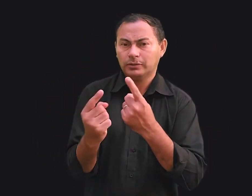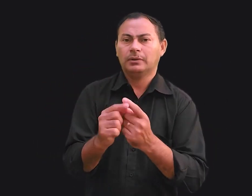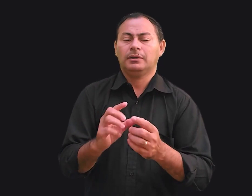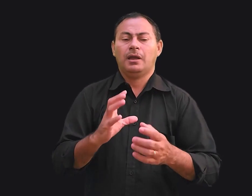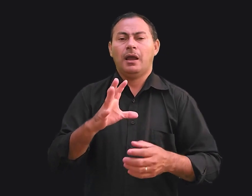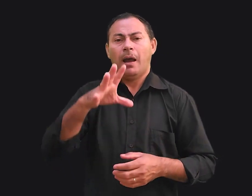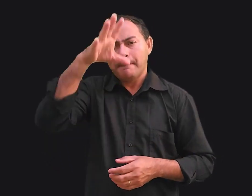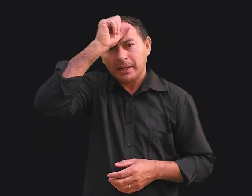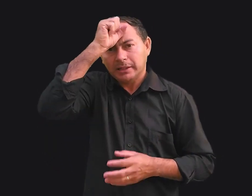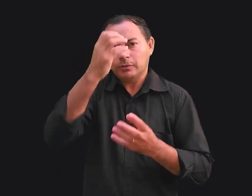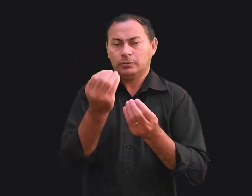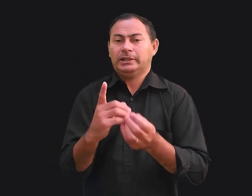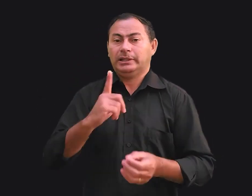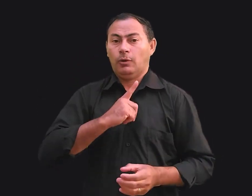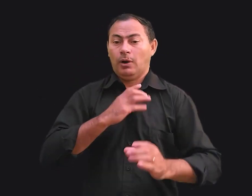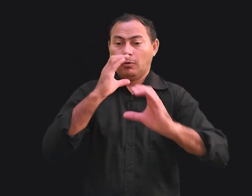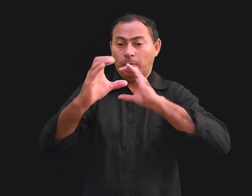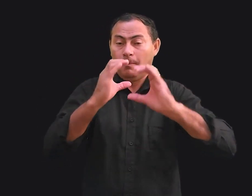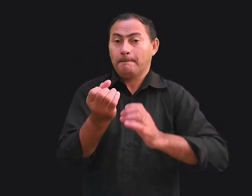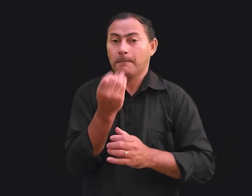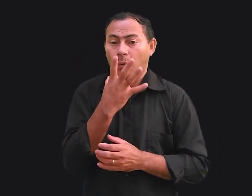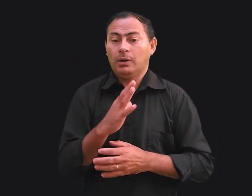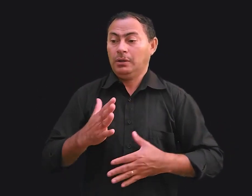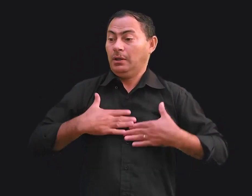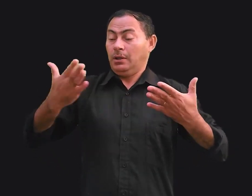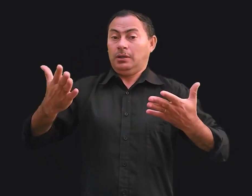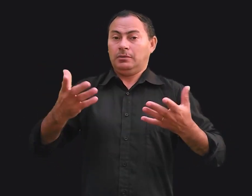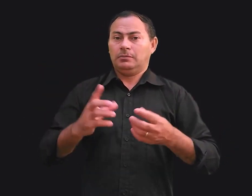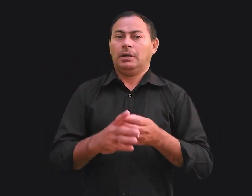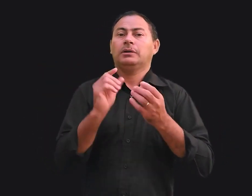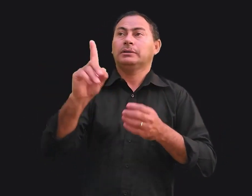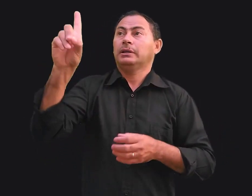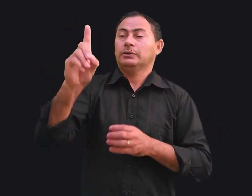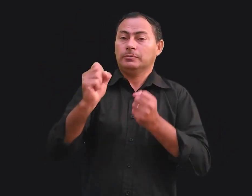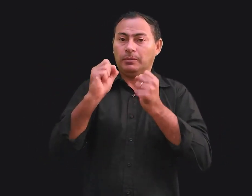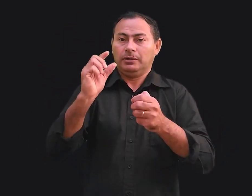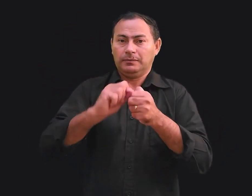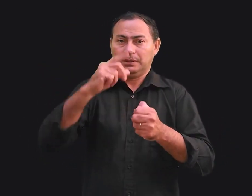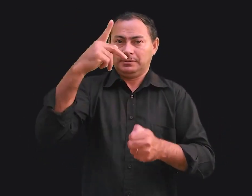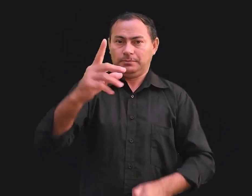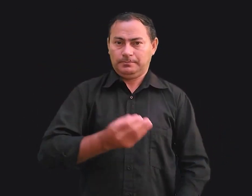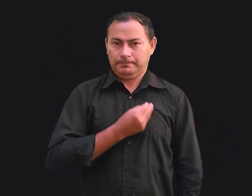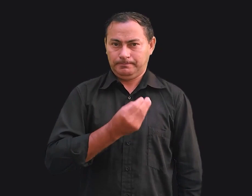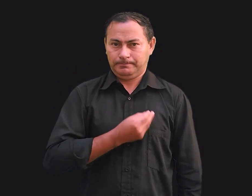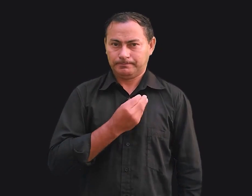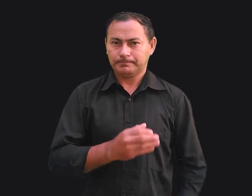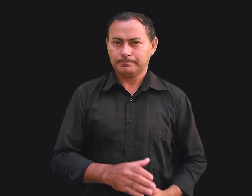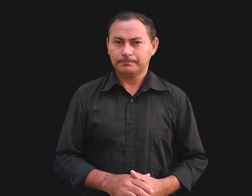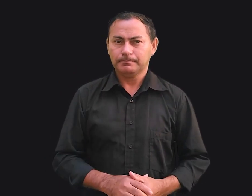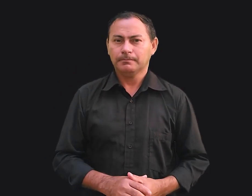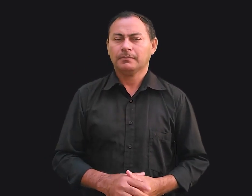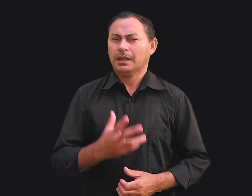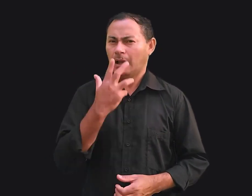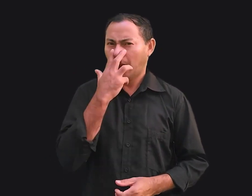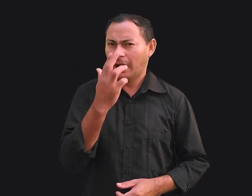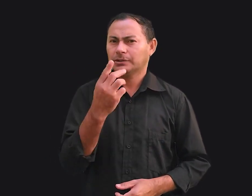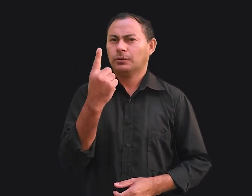vão usufruir uma comunicação profunda e se surpreenderão com o que Deus pode fazer em suas vidas. Acho que uma das